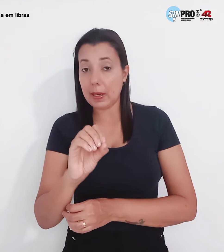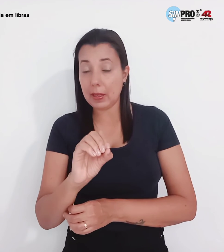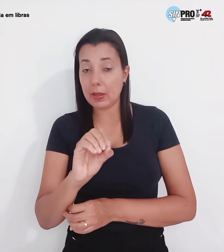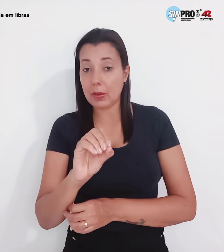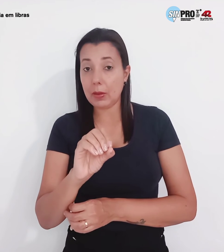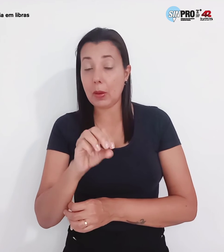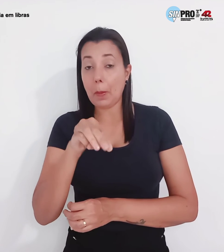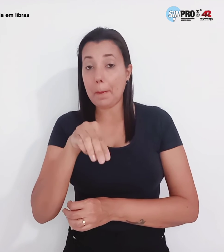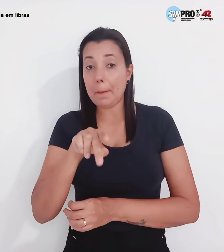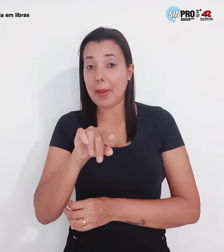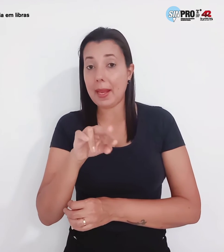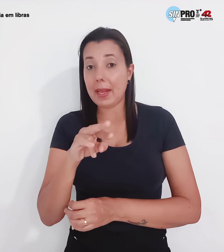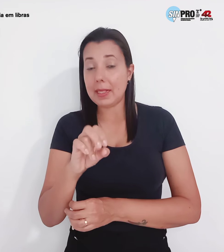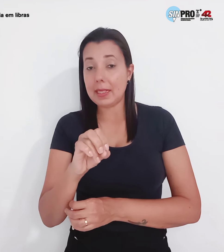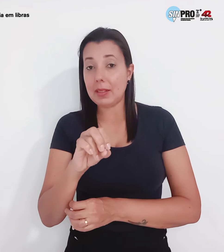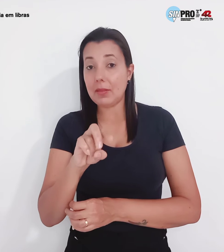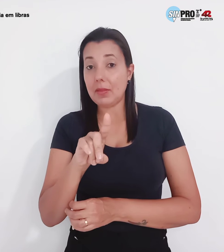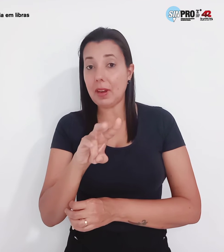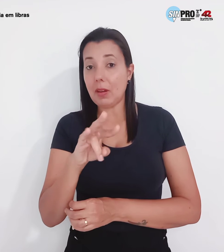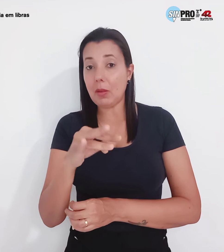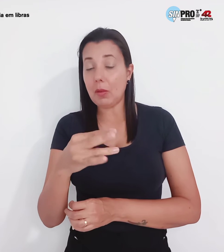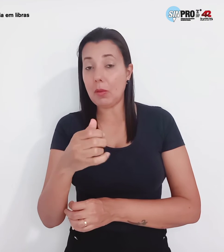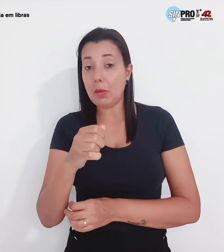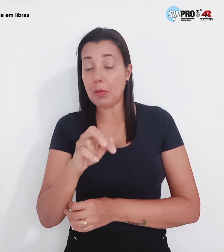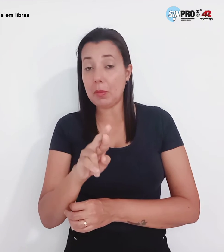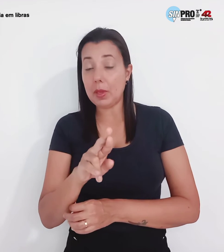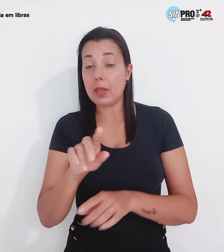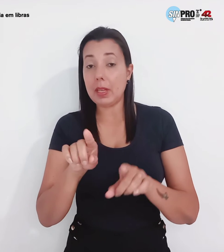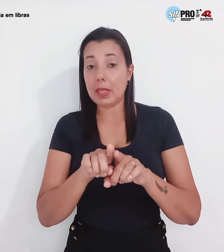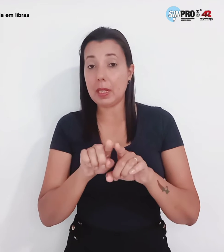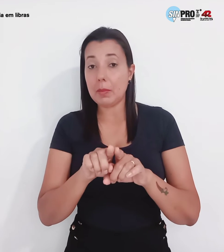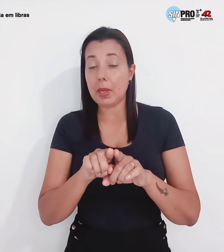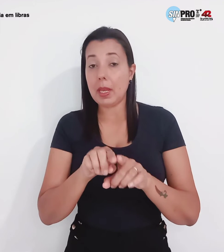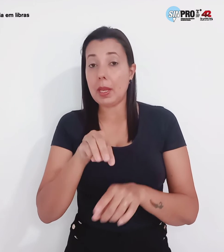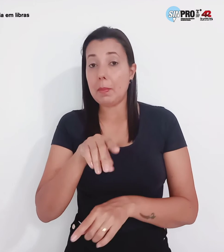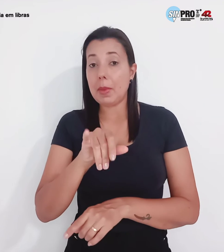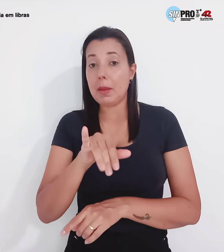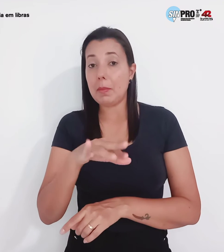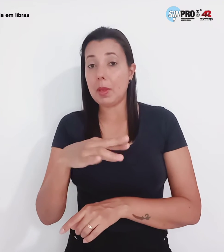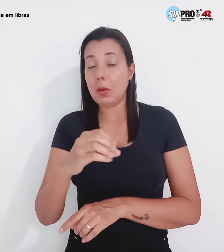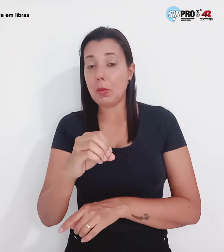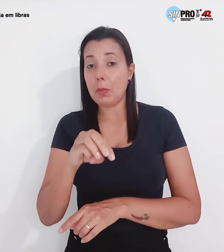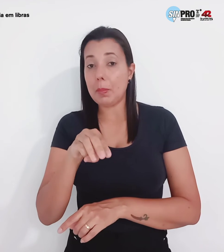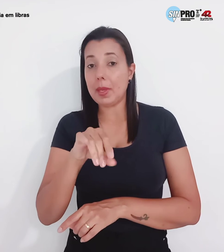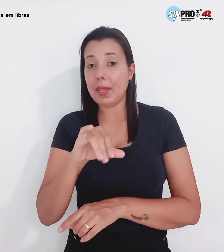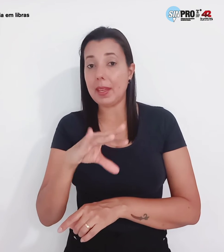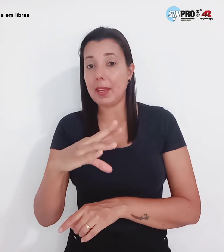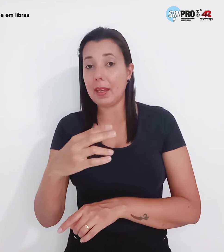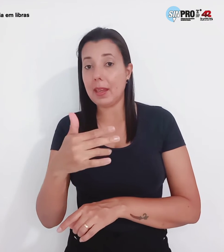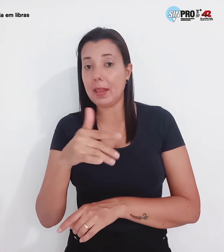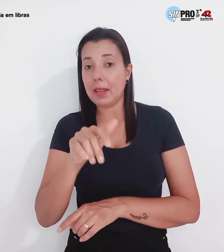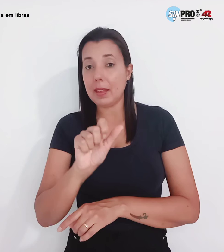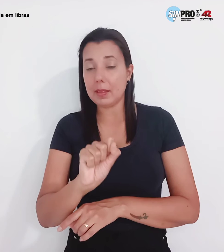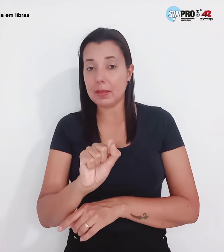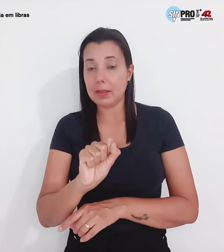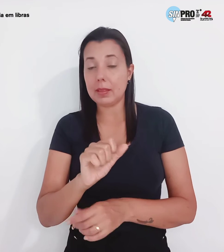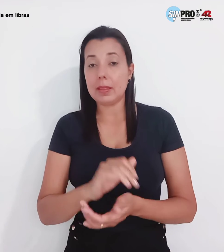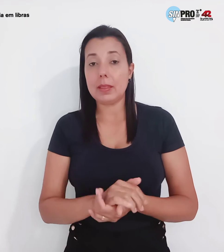Mestre Valmir da Capoeira e o mímico Miqueias Paz. Para